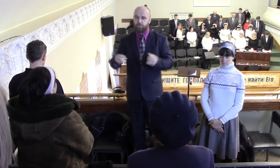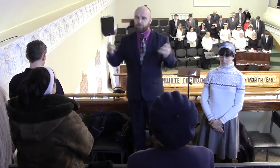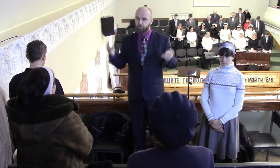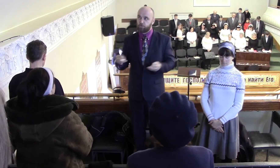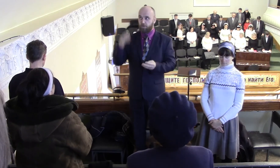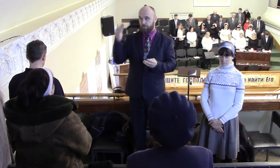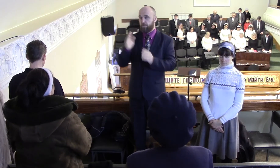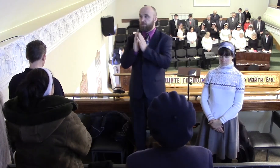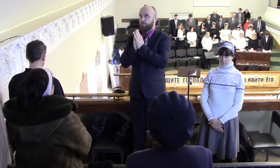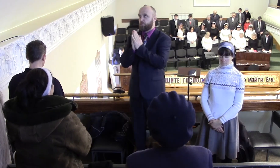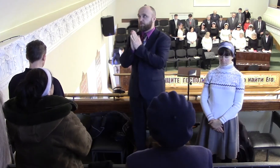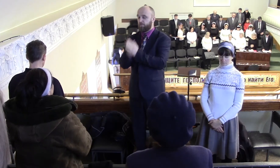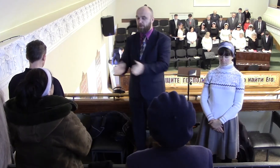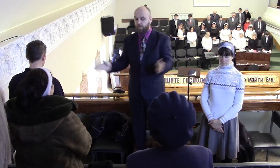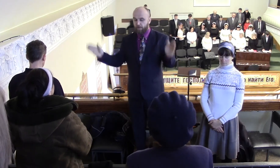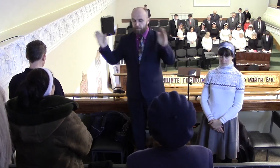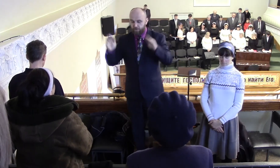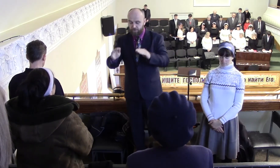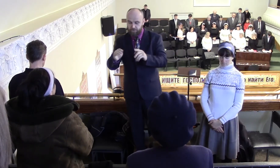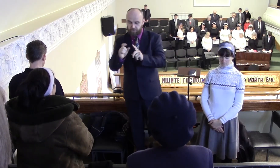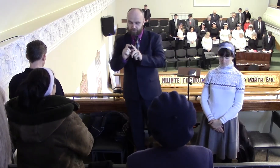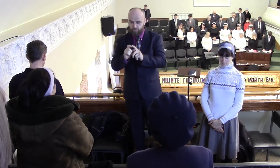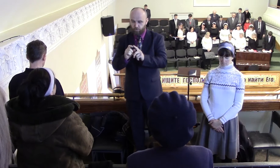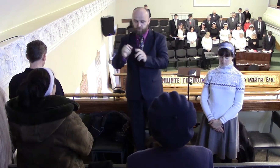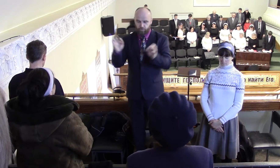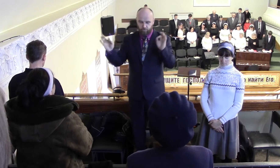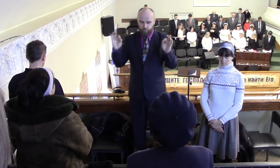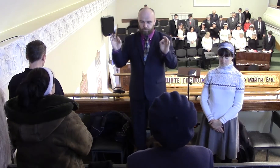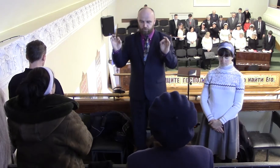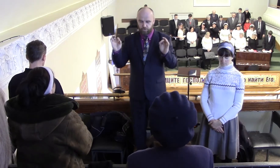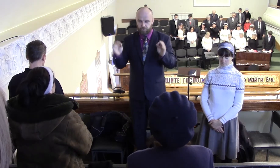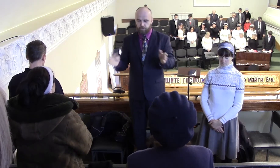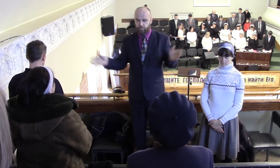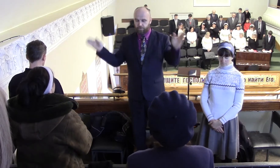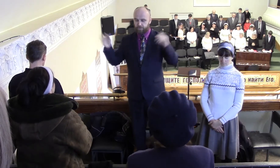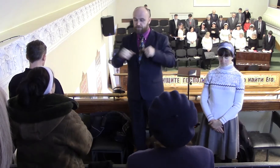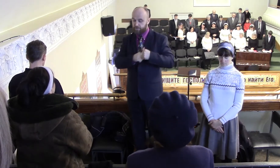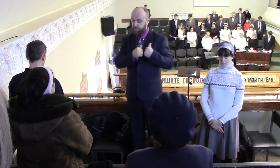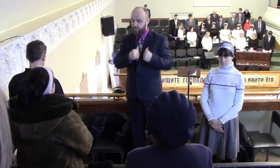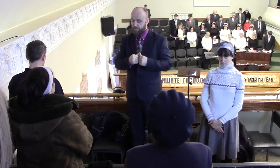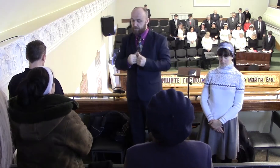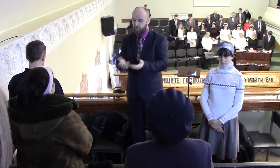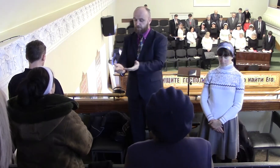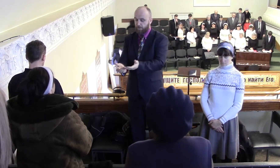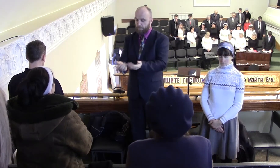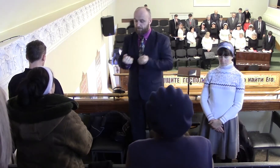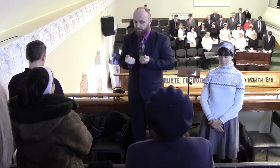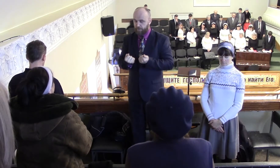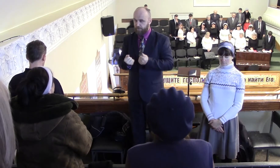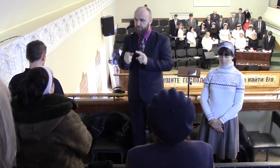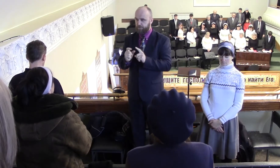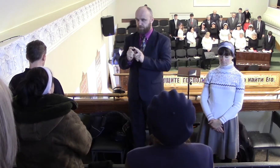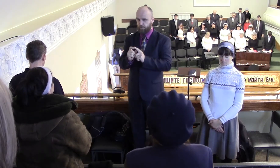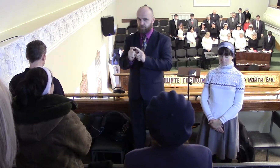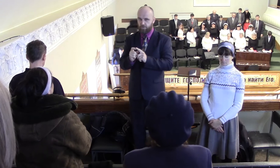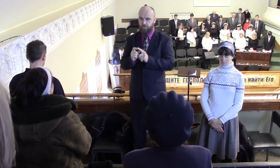весь вот служение. Благослови то слово, которое будет сегодня звучать, Господи. Благослови наши сердца, чтобы они были способными принимать